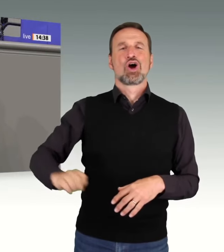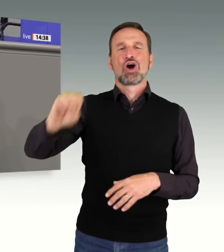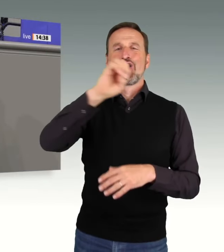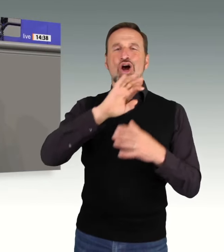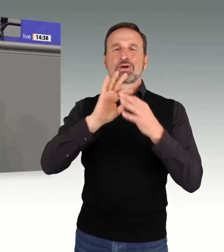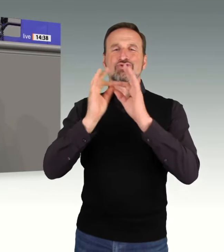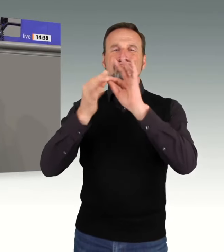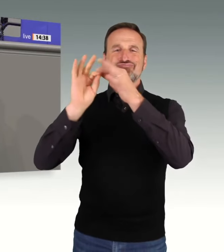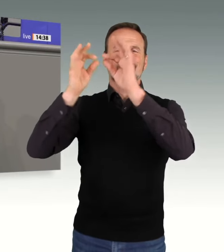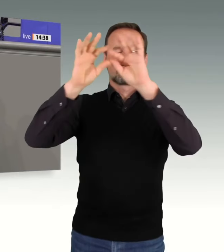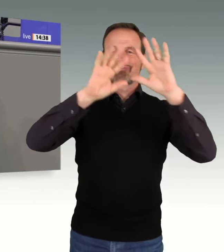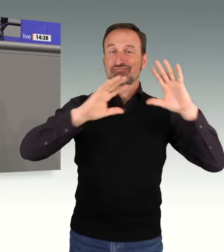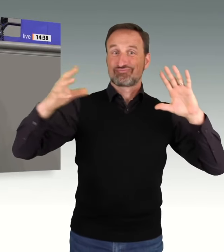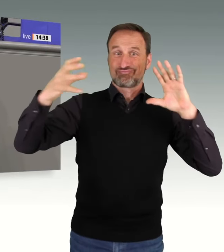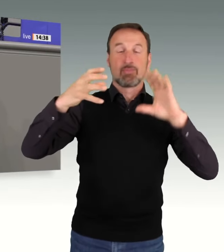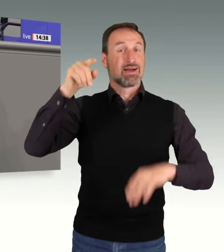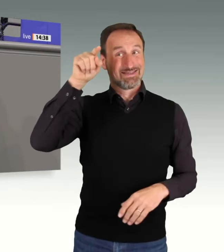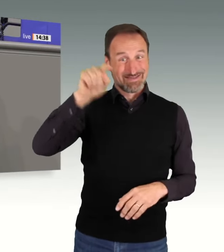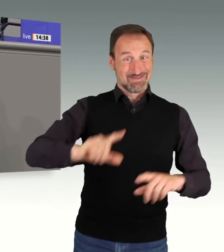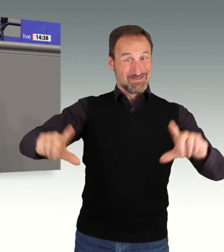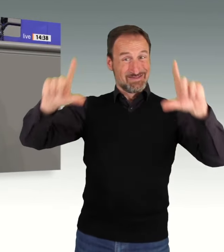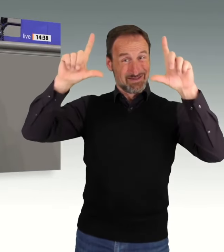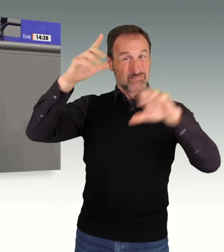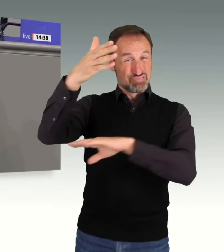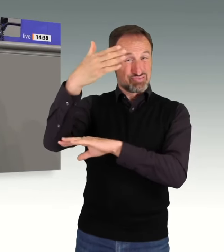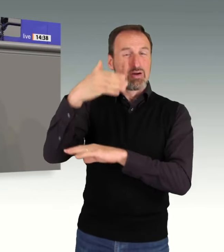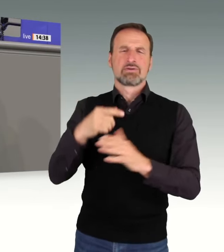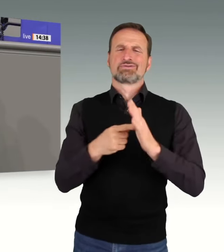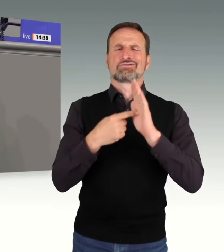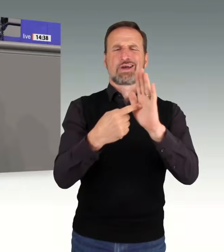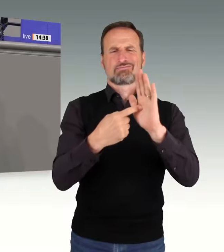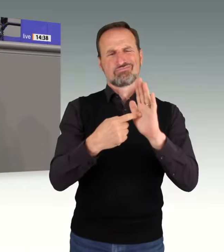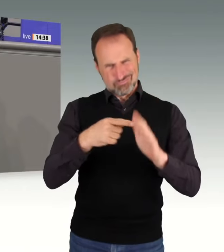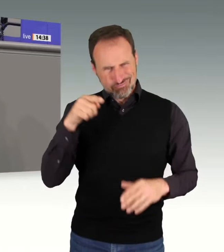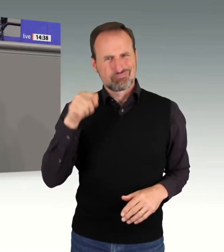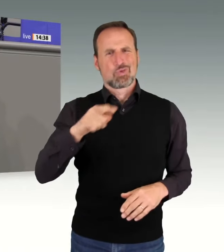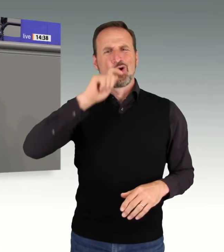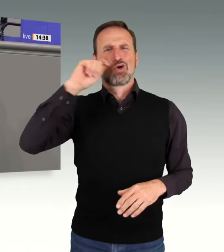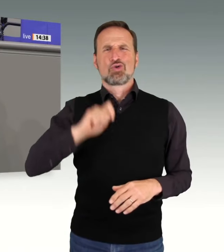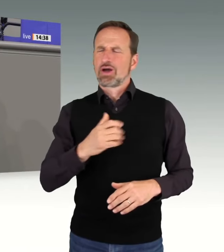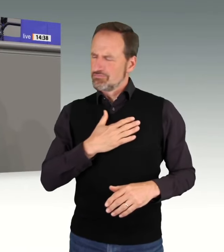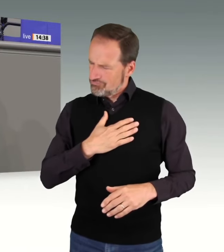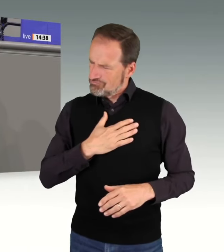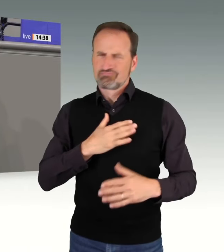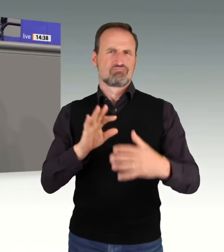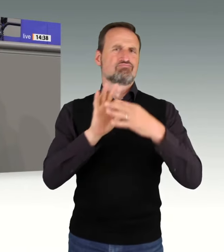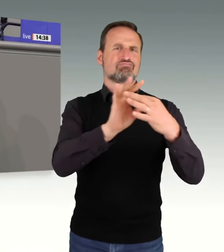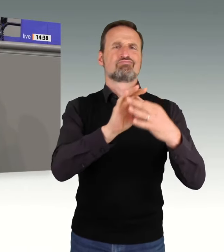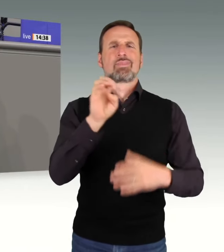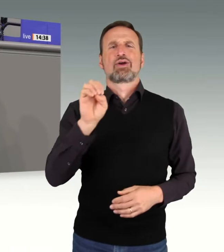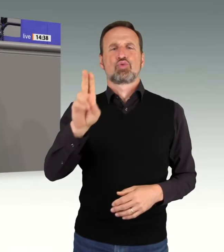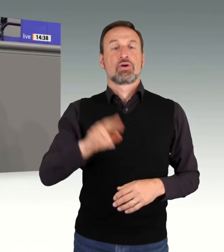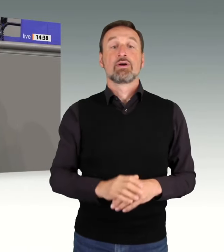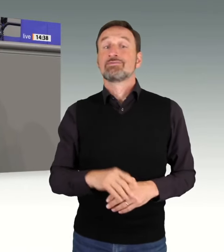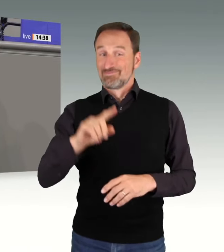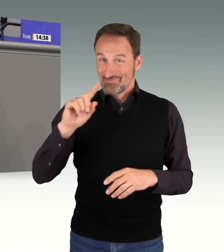Zukunft der Ukraine liegt in der EU und in der NATO. Das ist der politische Wiederaufbau.